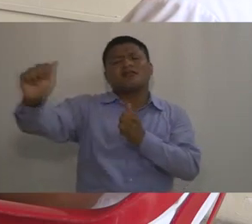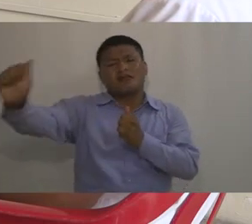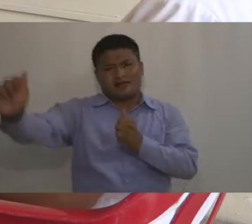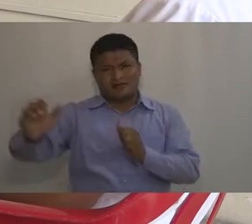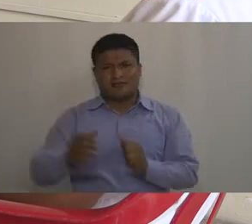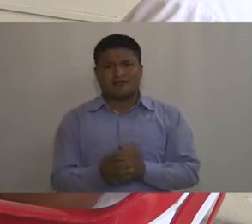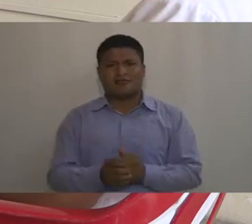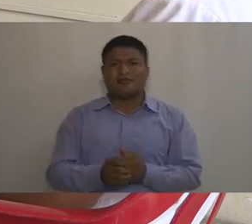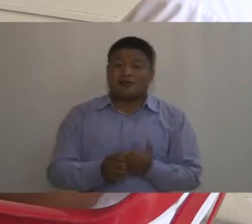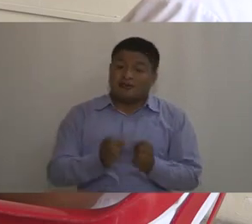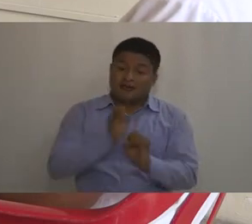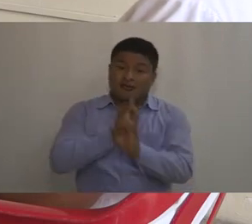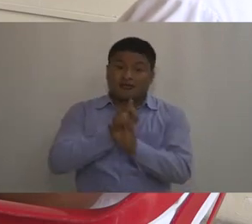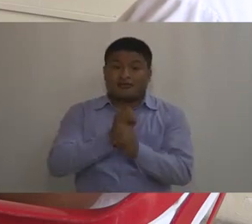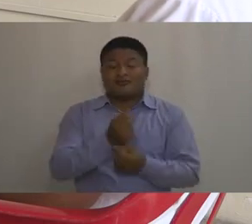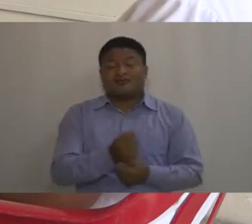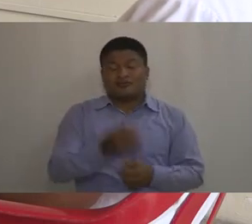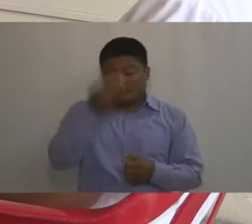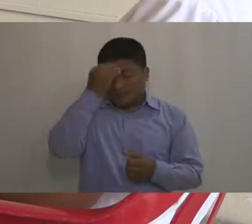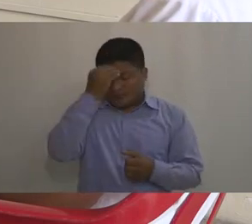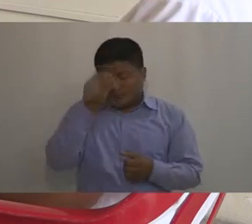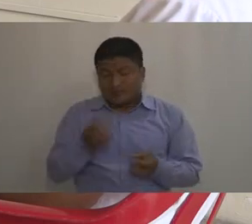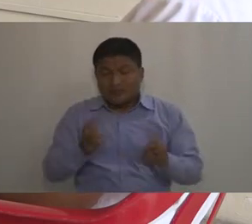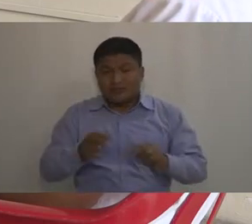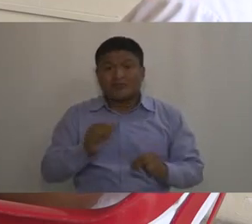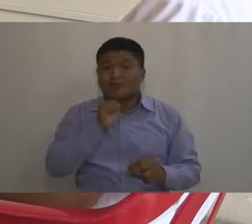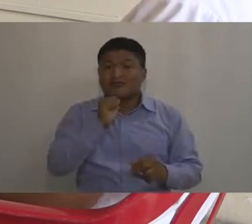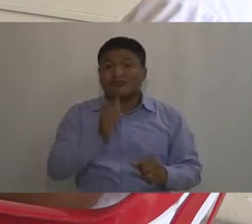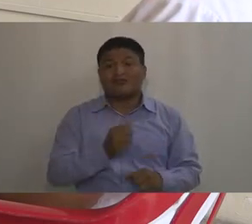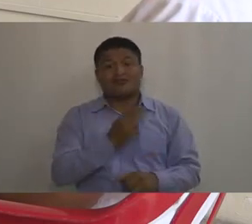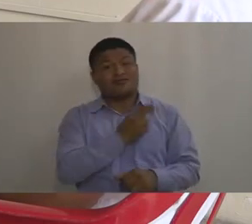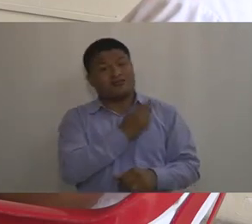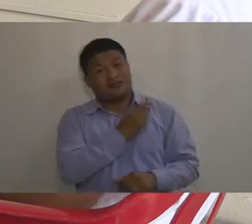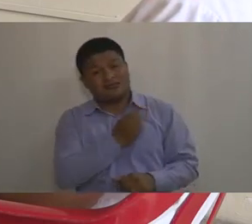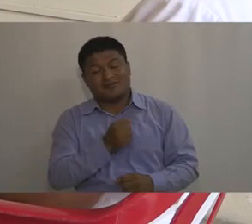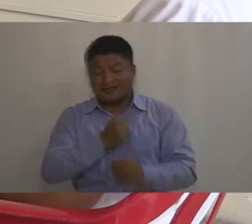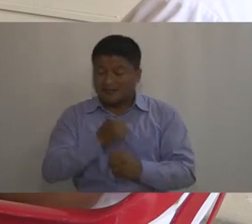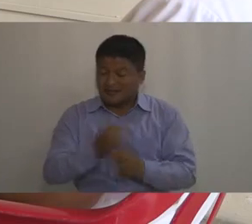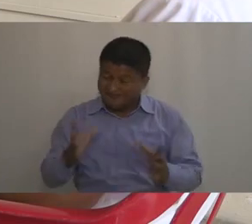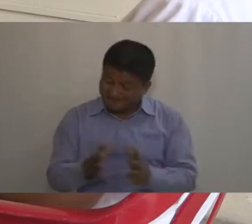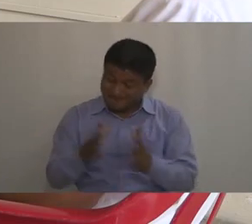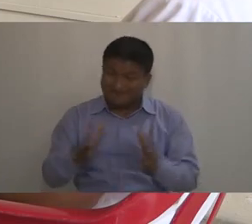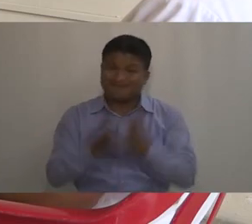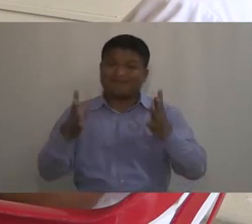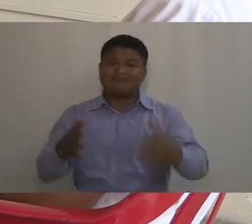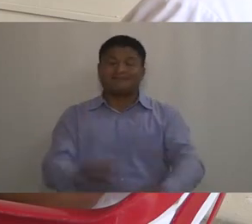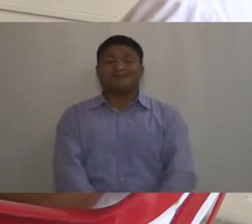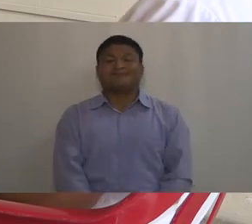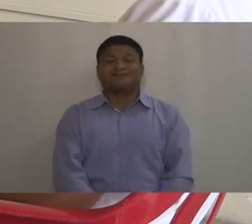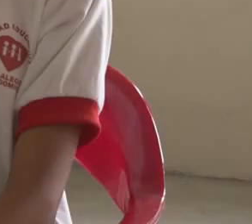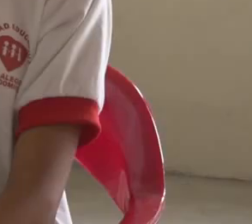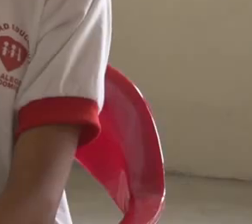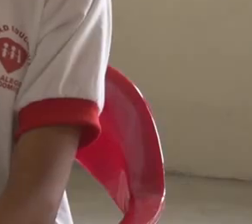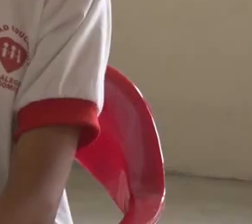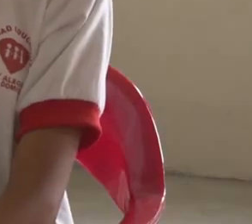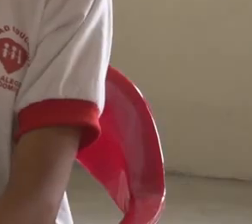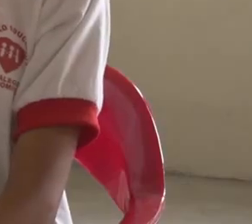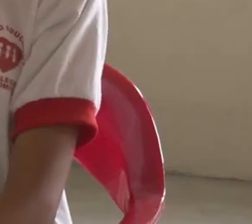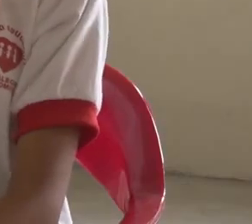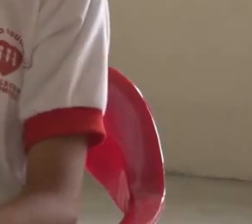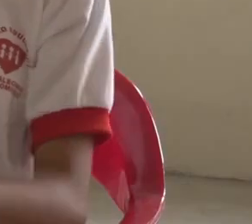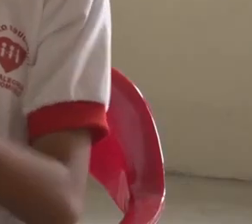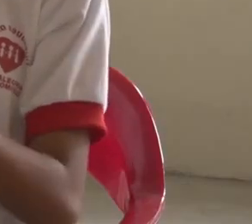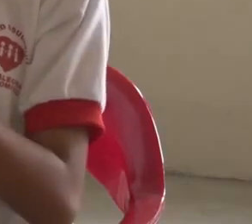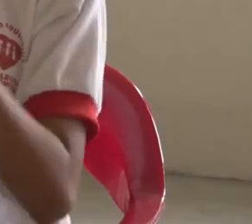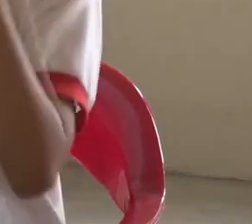es un proceso largo. Inclusión educativa hacia las universidades también es algo que debemos trabajar mucho. ¿Cómo te